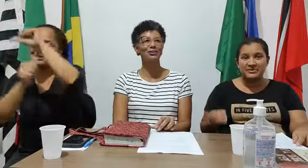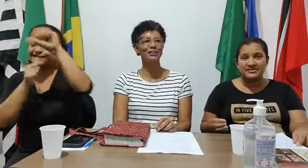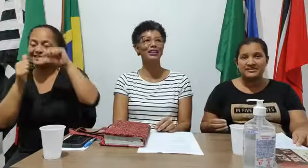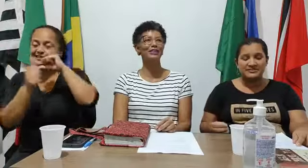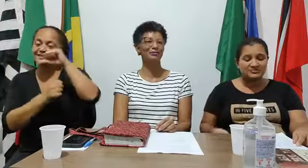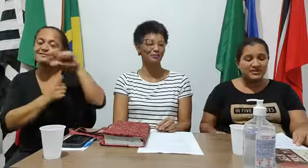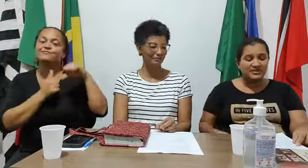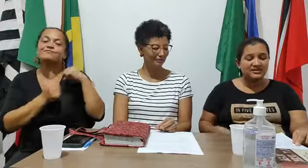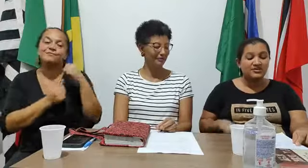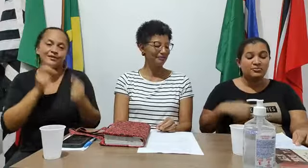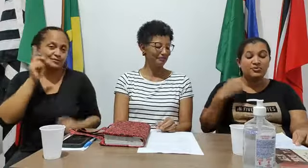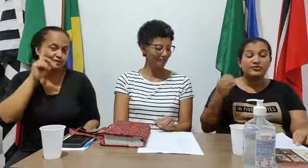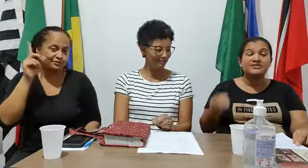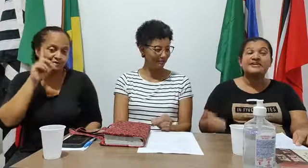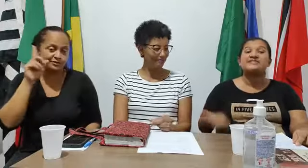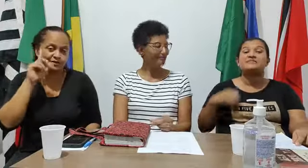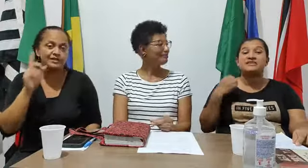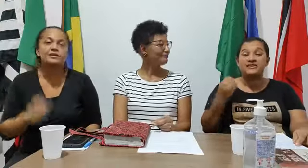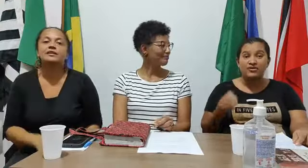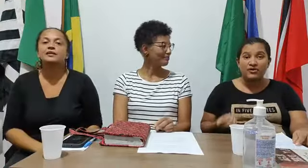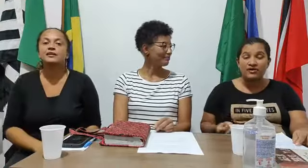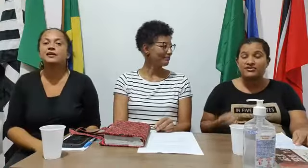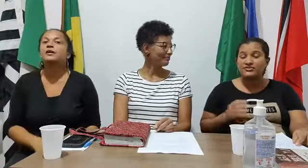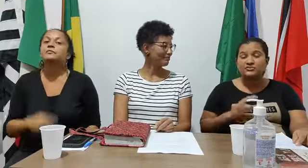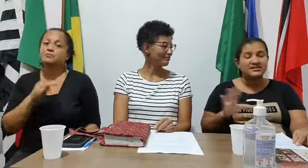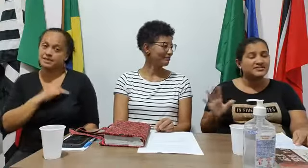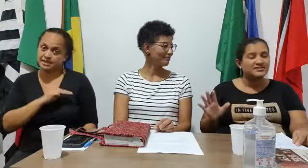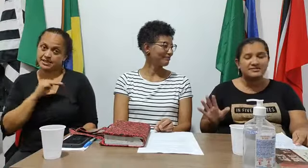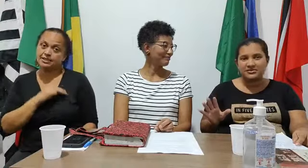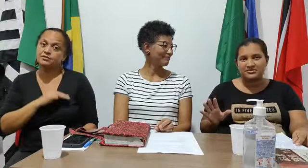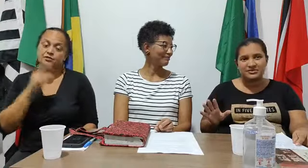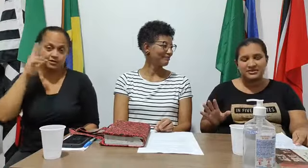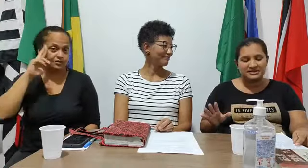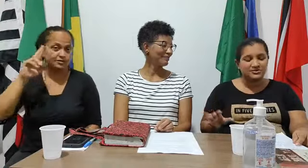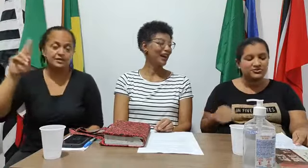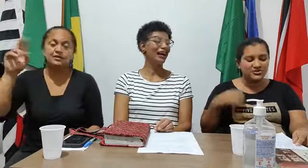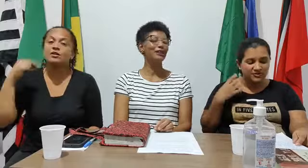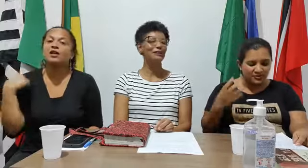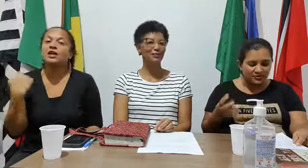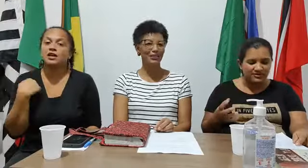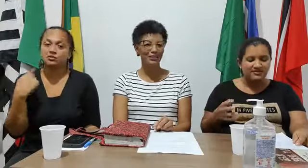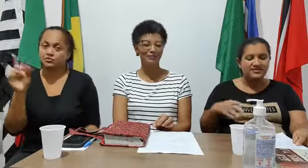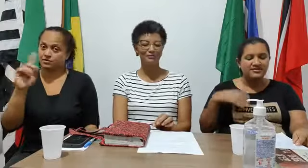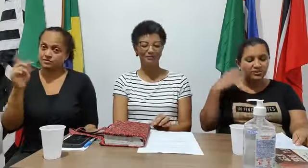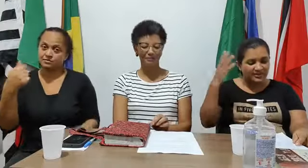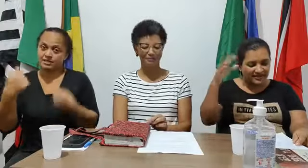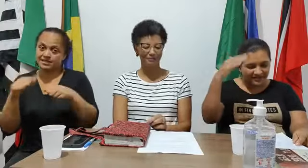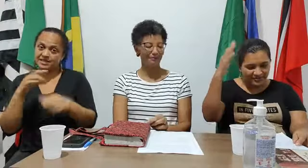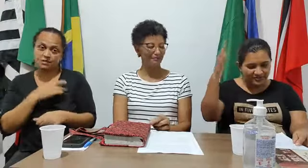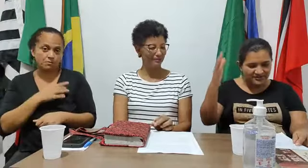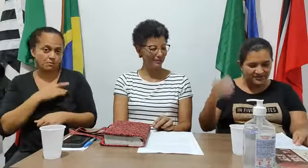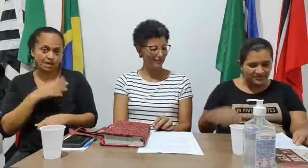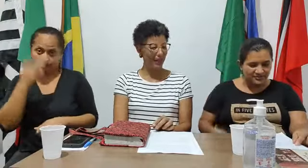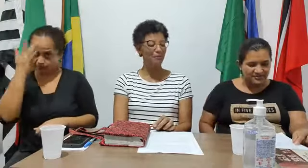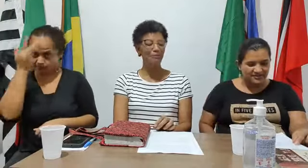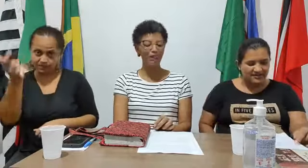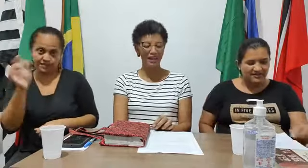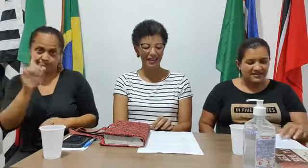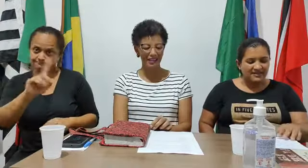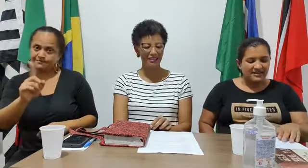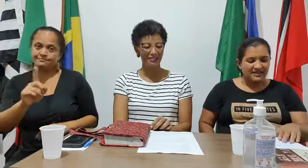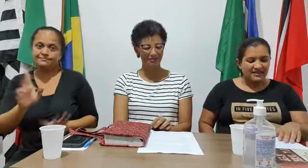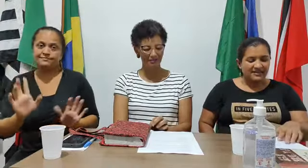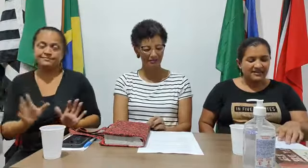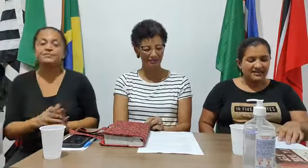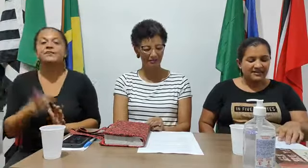cada manhã. Então, por conta dessa misericórdia, eu não preciso ter medo do amanhã. O Senhor cuidará de todas as coisas.